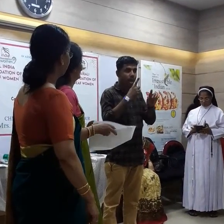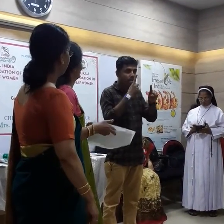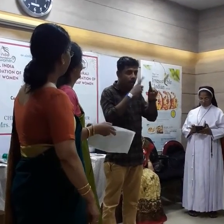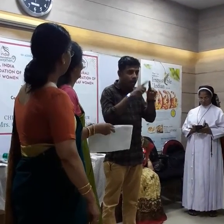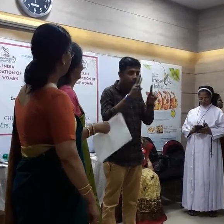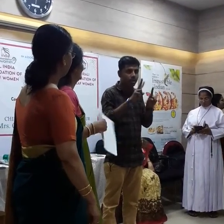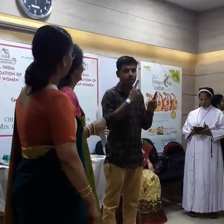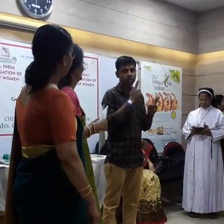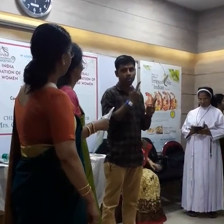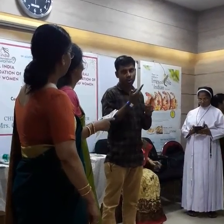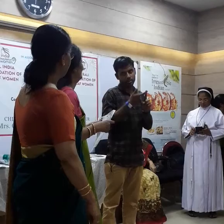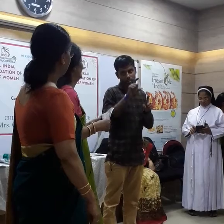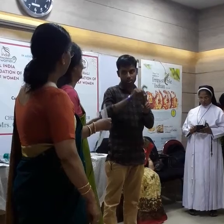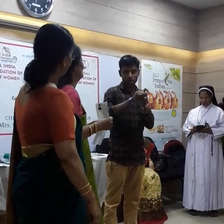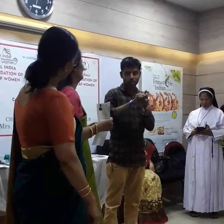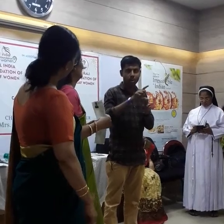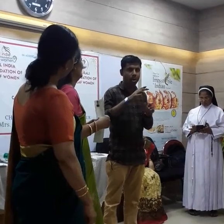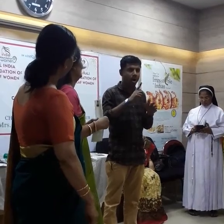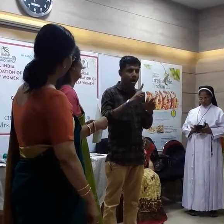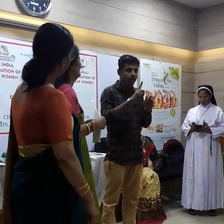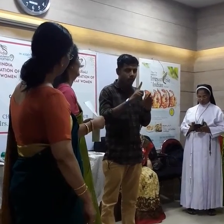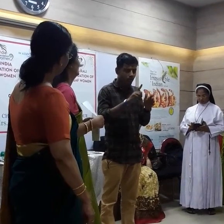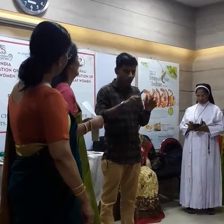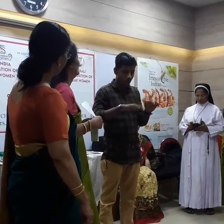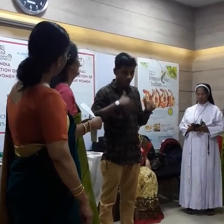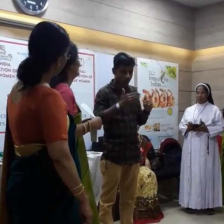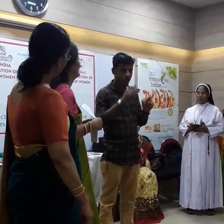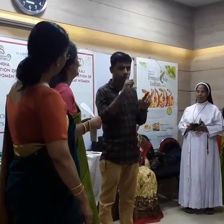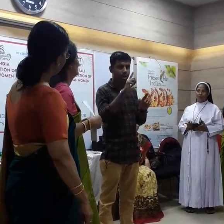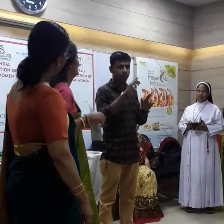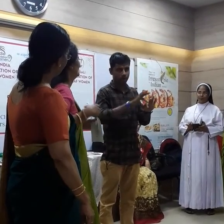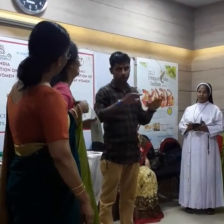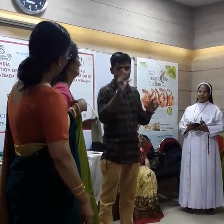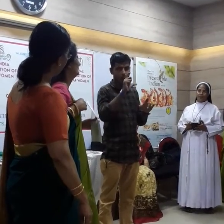കാസർഗോഡാണ് ഒന്ന് 10-ാം ക്ലാസ്സിൽ പഠിച്ചത്. പ്ലസ് വൺ പ്ലസ് ടു കാസർഗോഡ് തന്നെ.